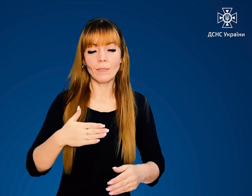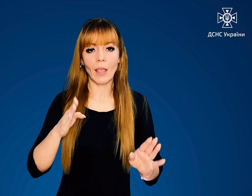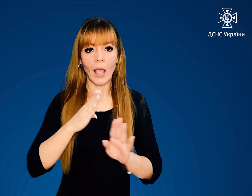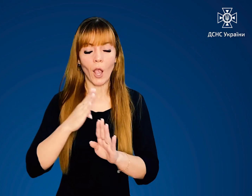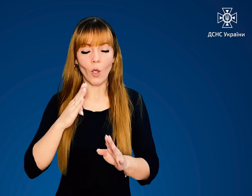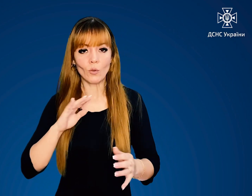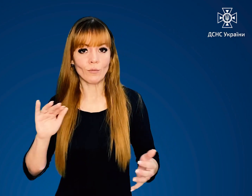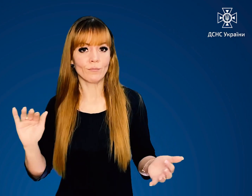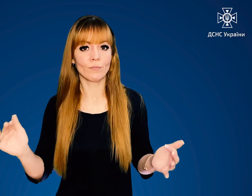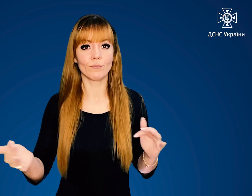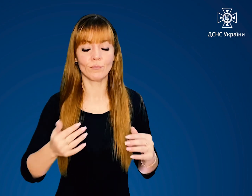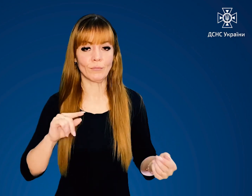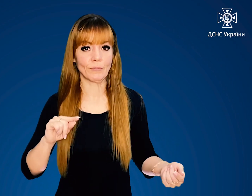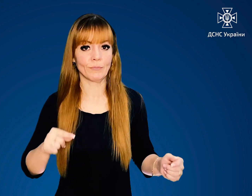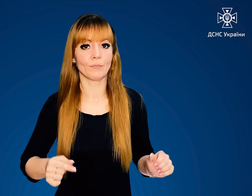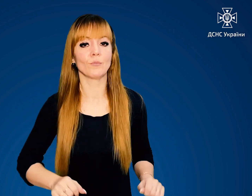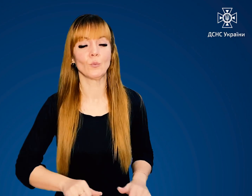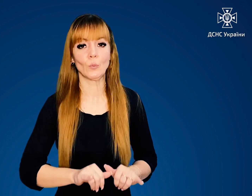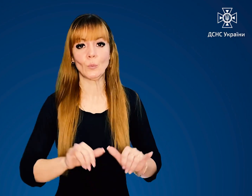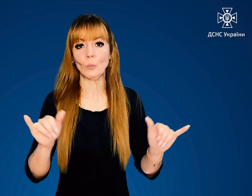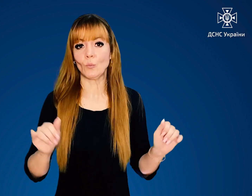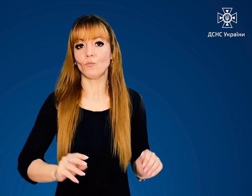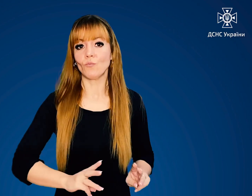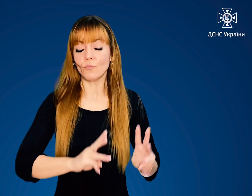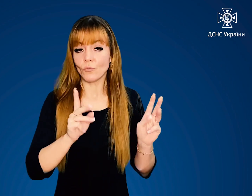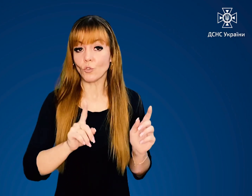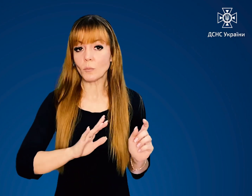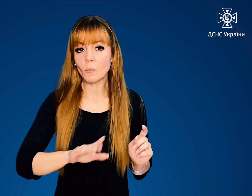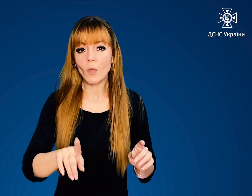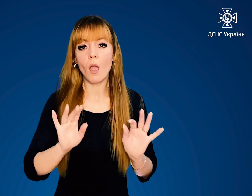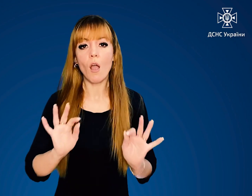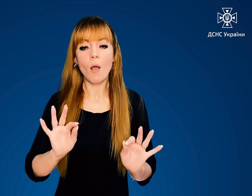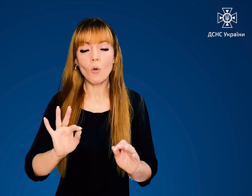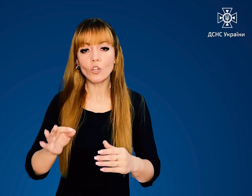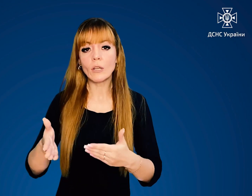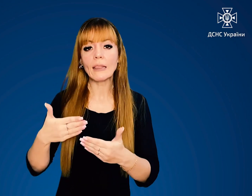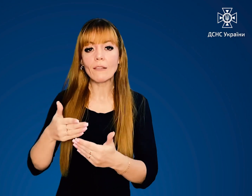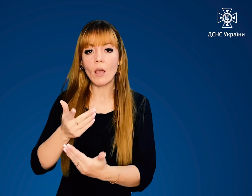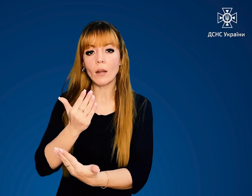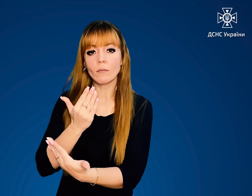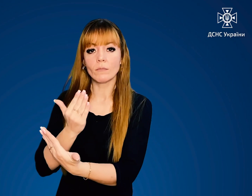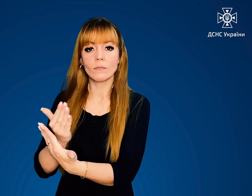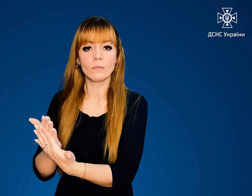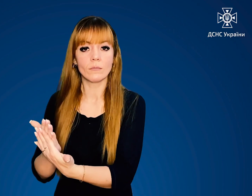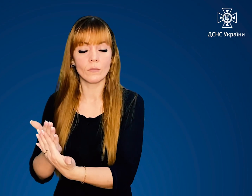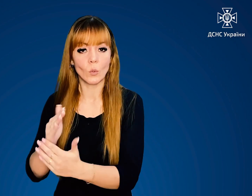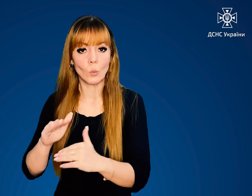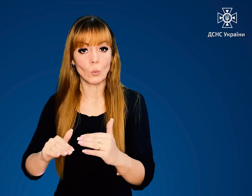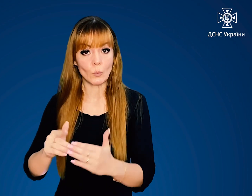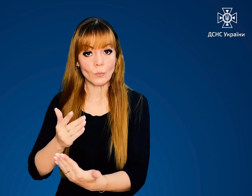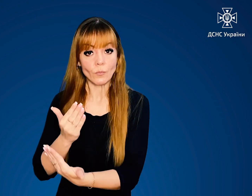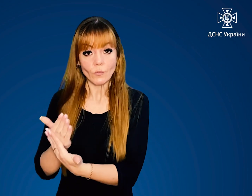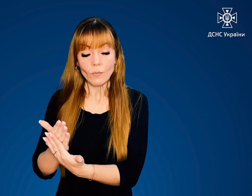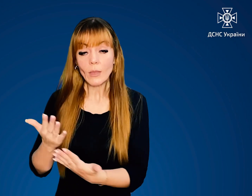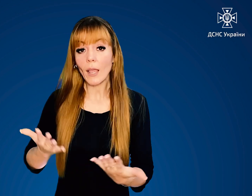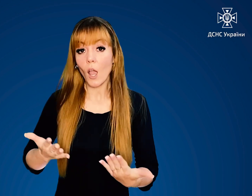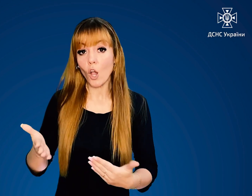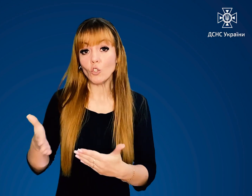повітря ззовні. Обережно торкніться до дверей тильною стороною долоні. Якщо